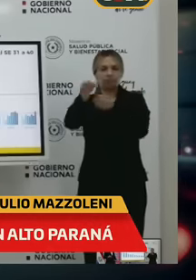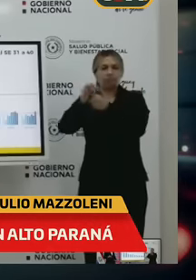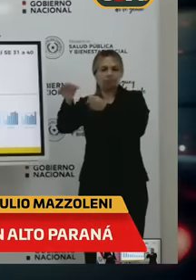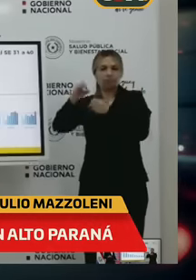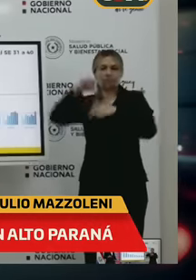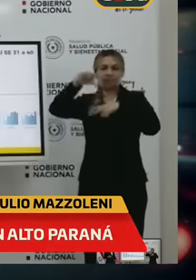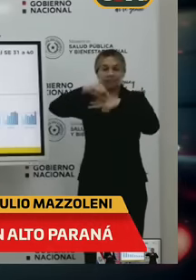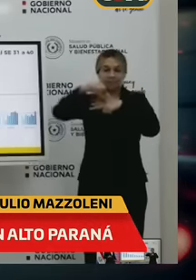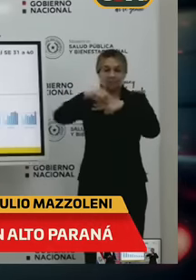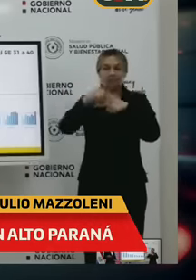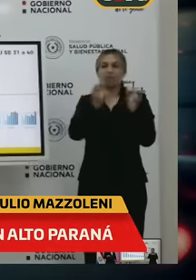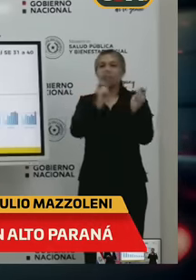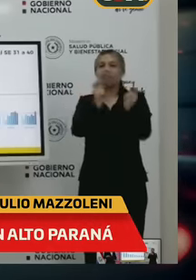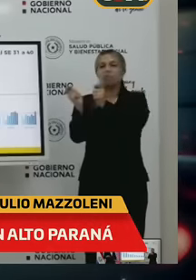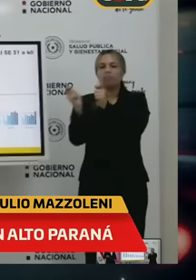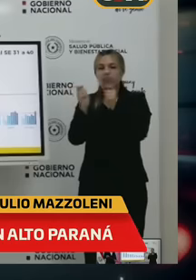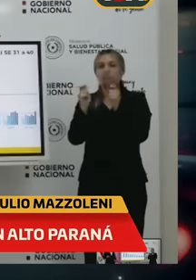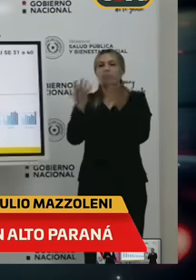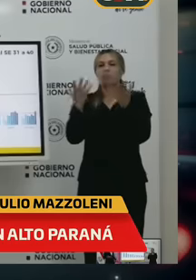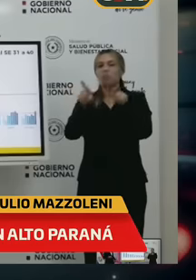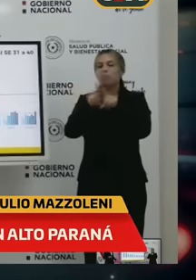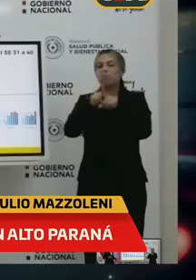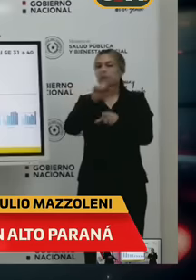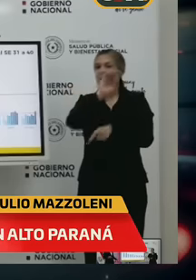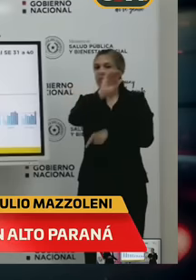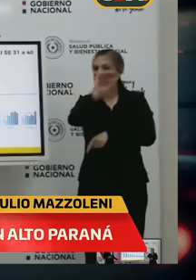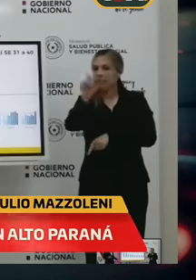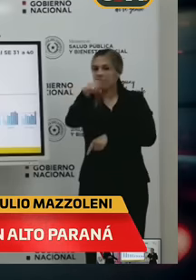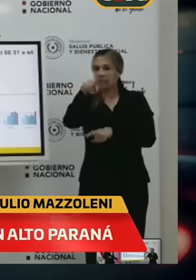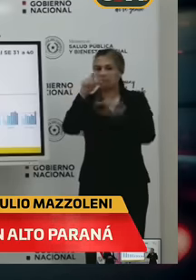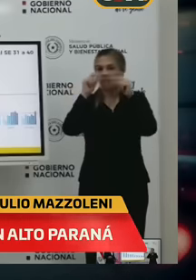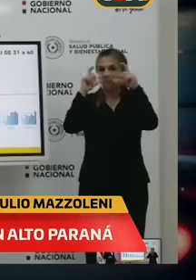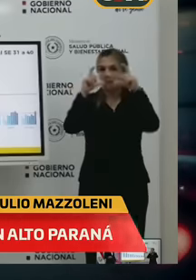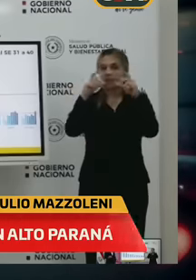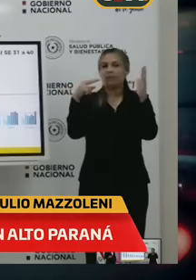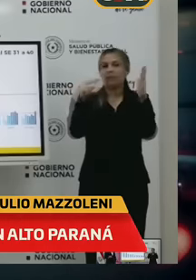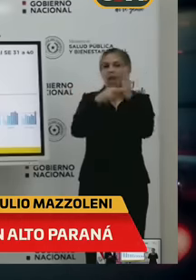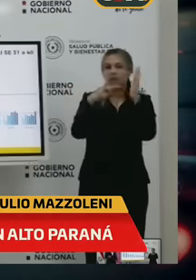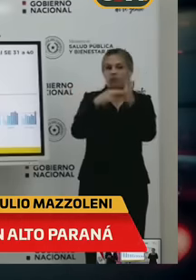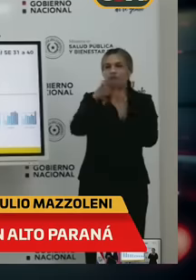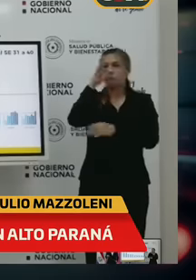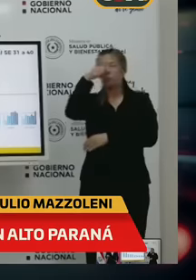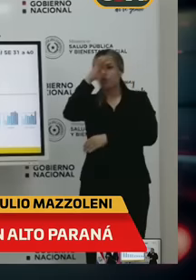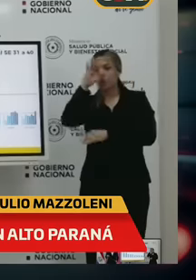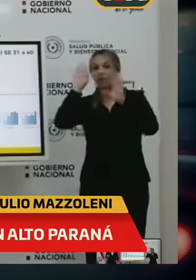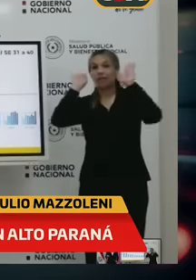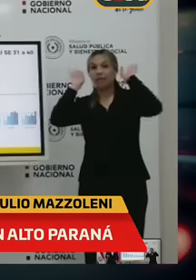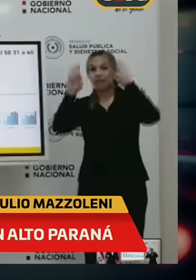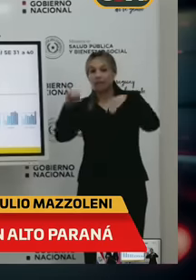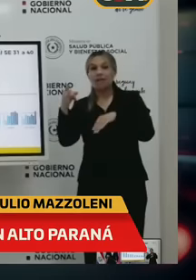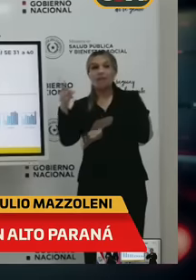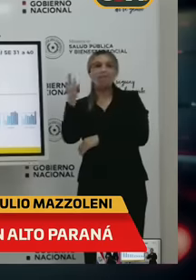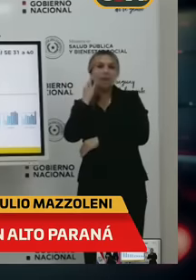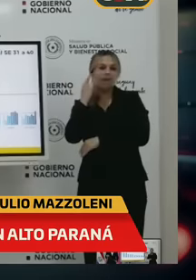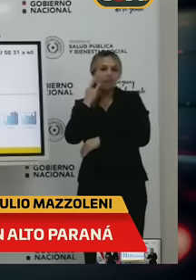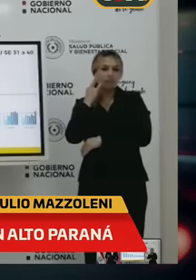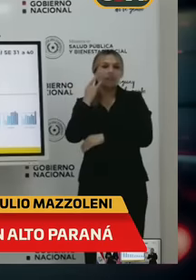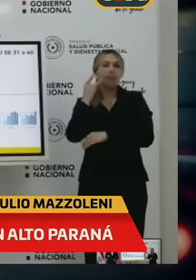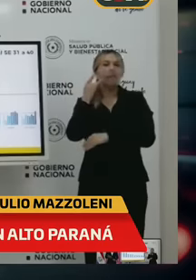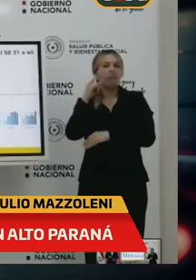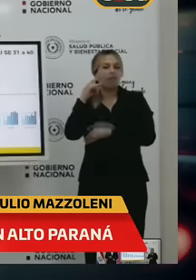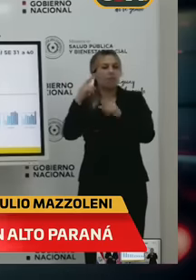Pero particularmente un llamado de atención a la zona de San Lorenzo, de Luque, Lambaré y Capiatá, entre